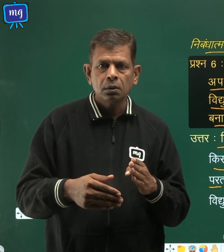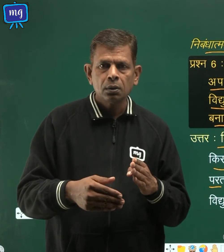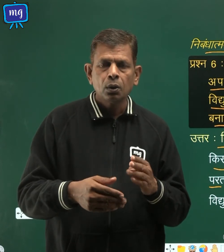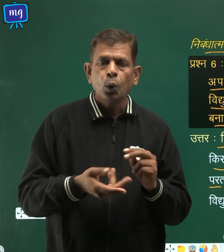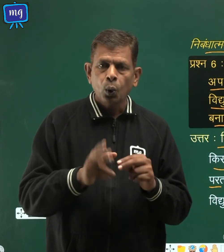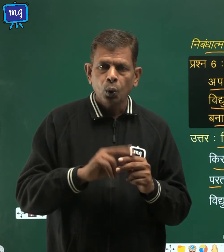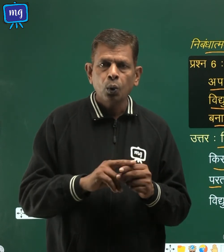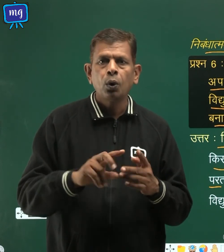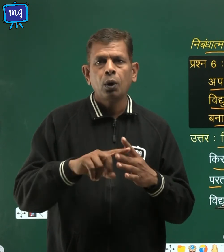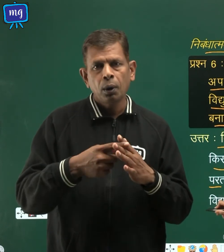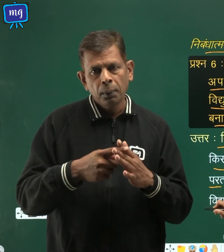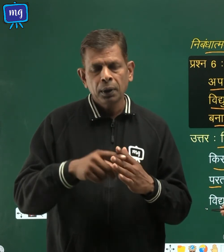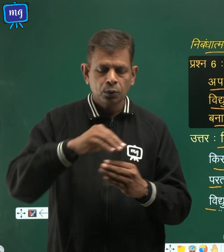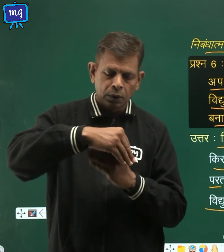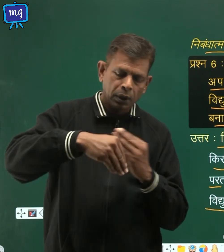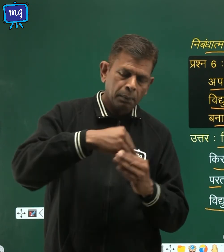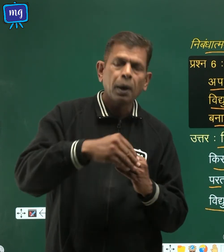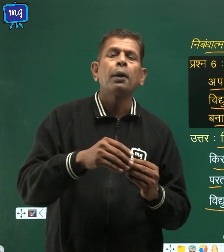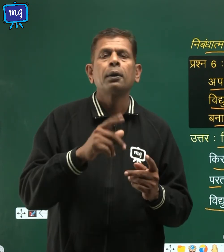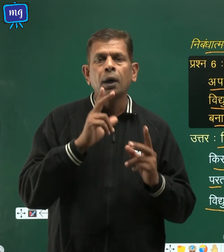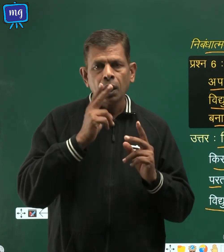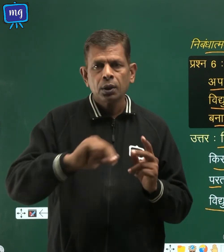को विद्युत लेपन कहते हैं।